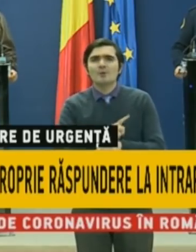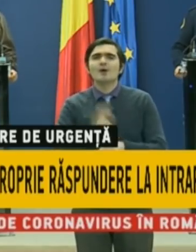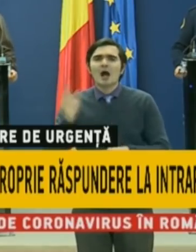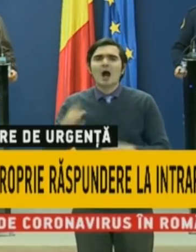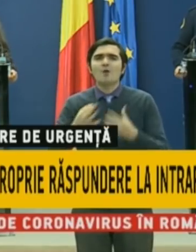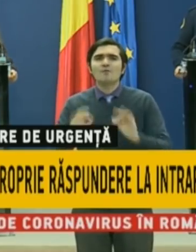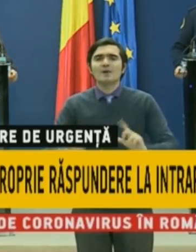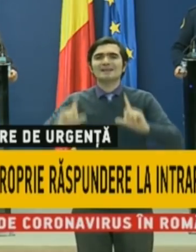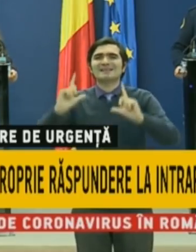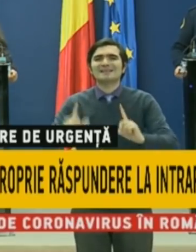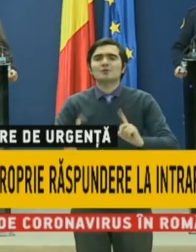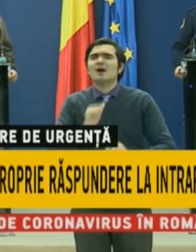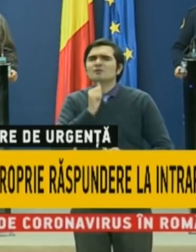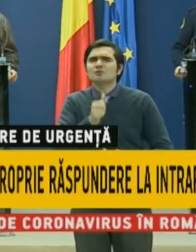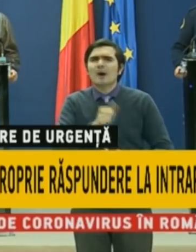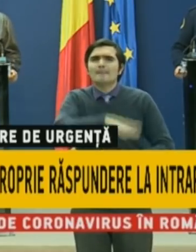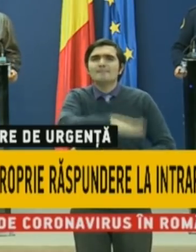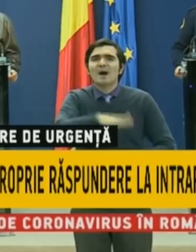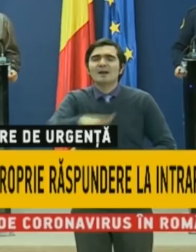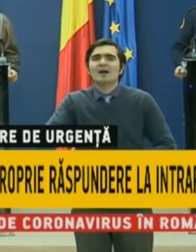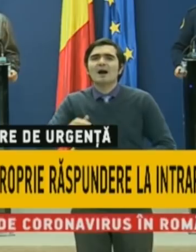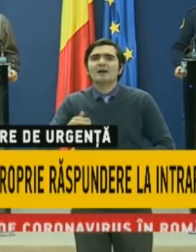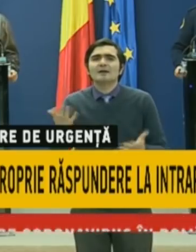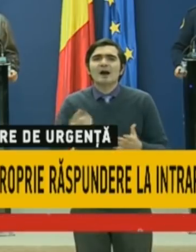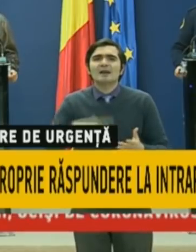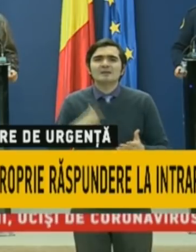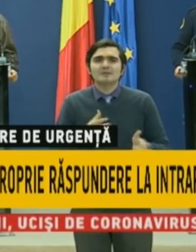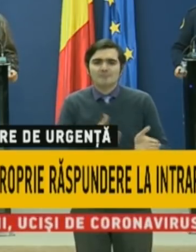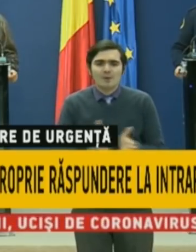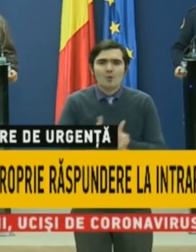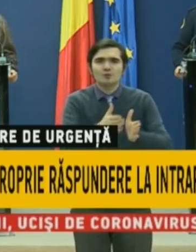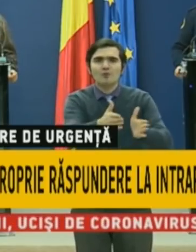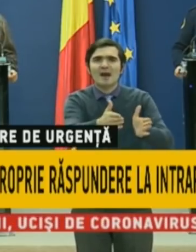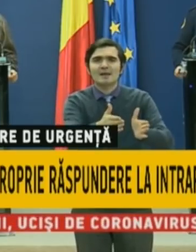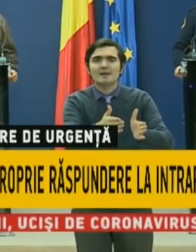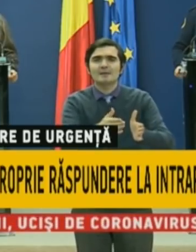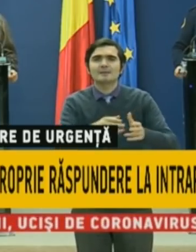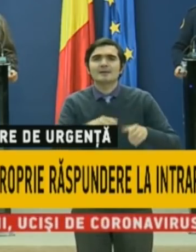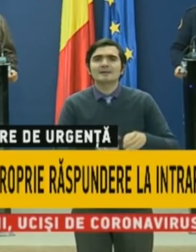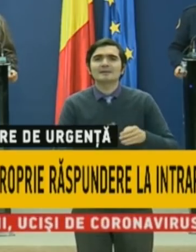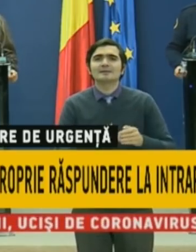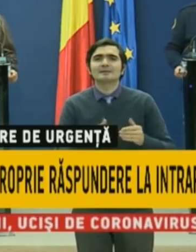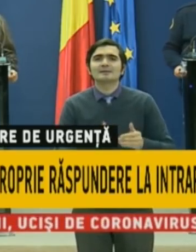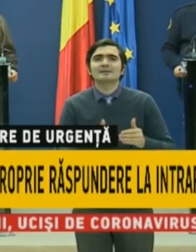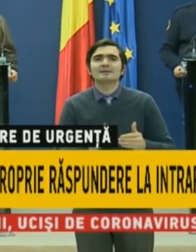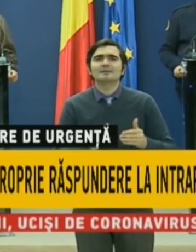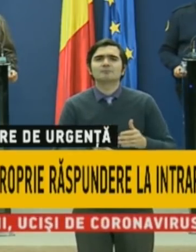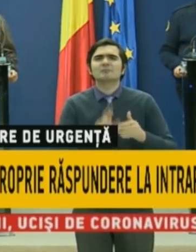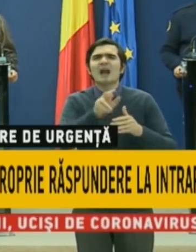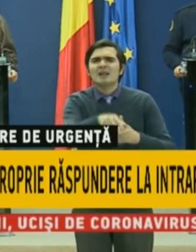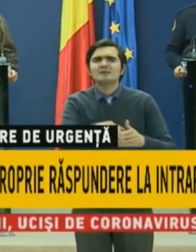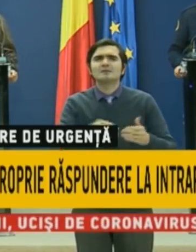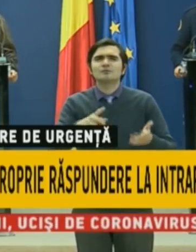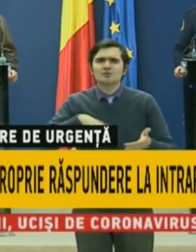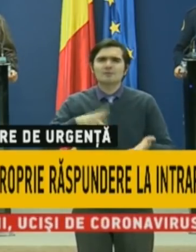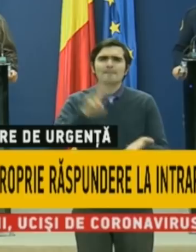parcări situate pe coridoarele de tranzit marcate în mod corespunzător de către